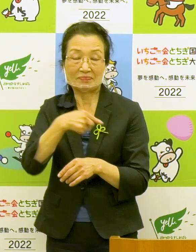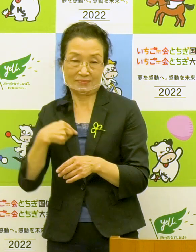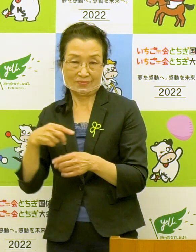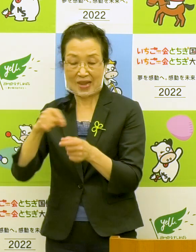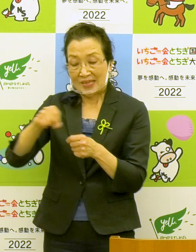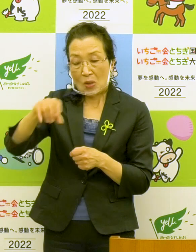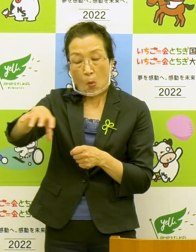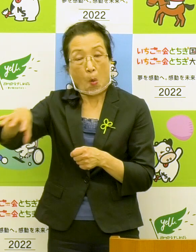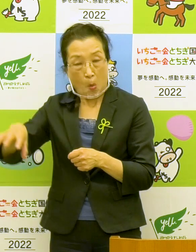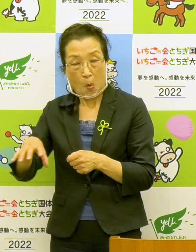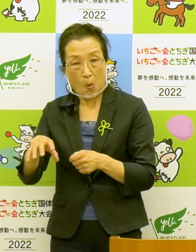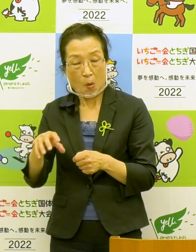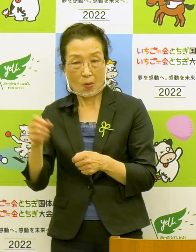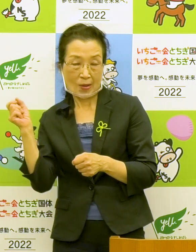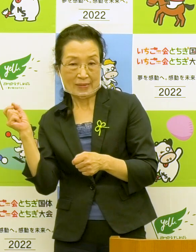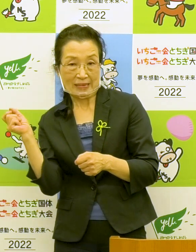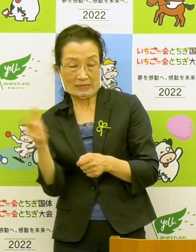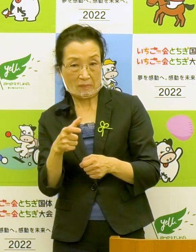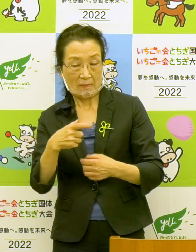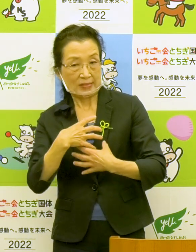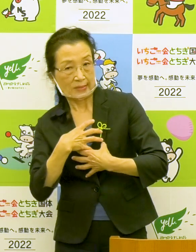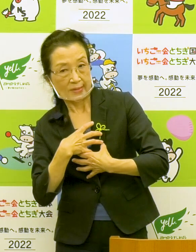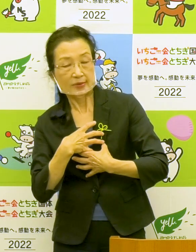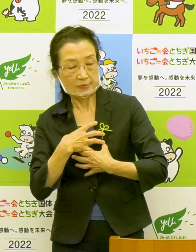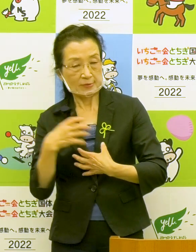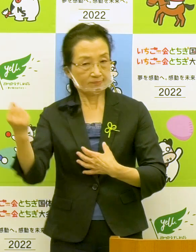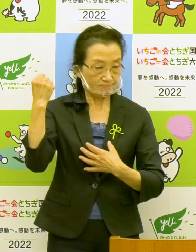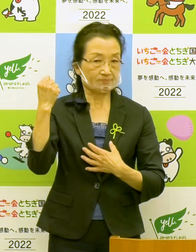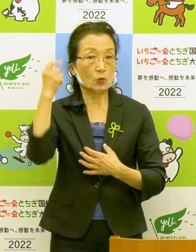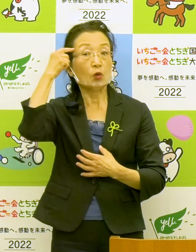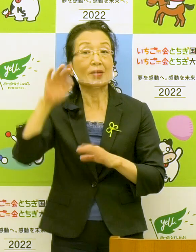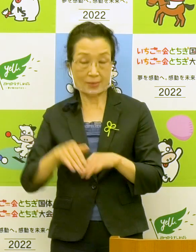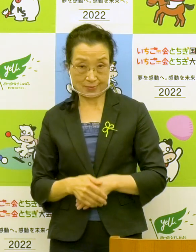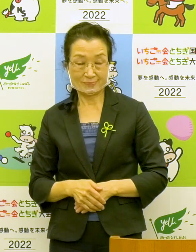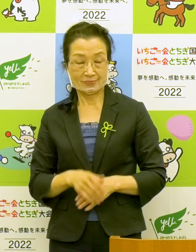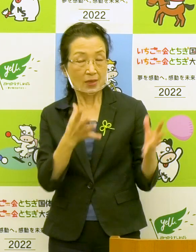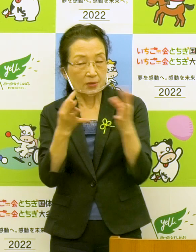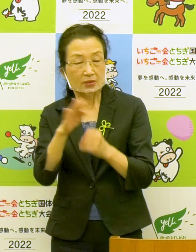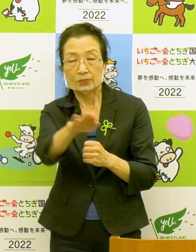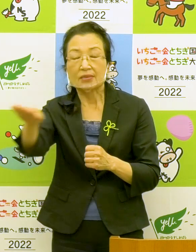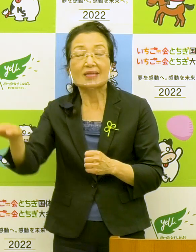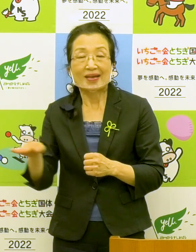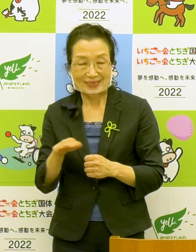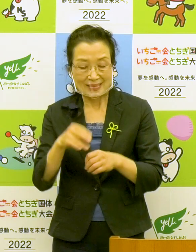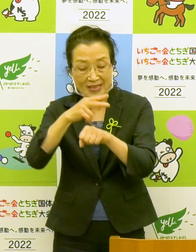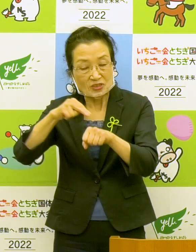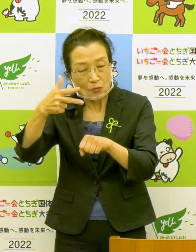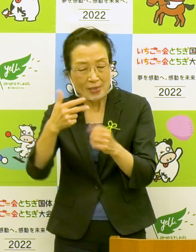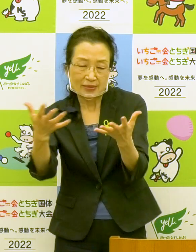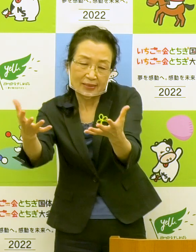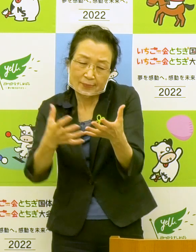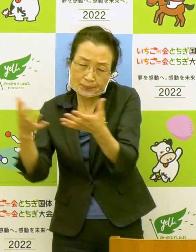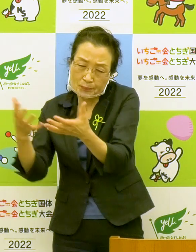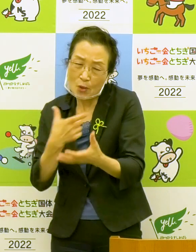非常事態に強いなというのを感じました。多くの方にですね、那須塩原市知っていただきたかったんですけ